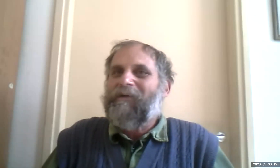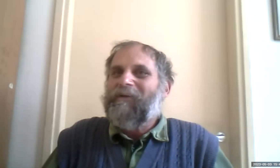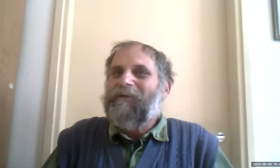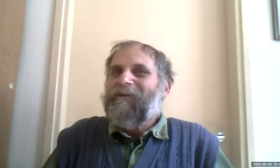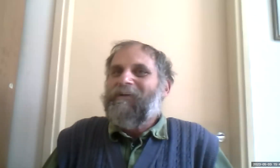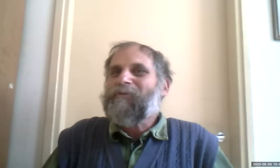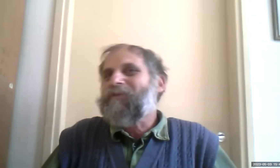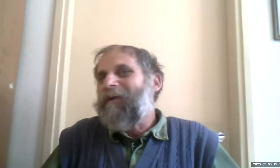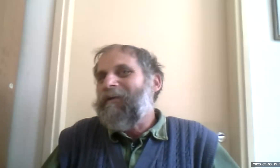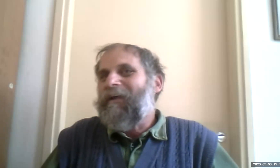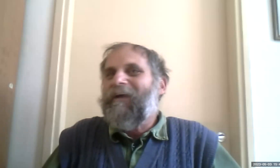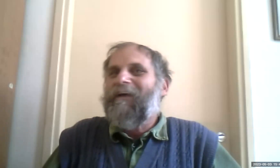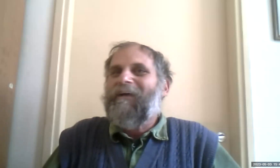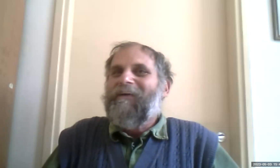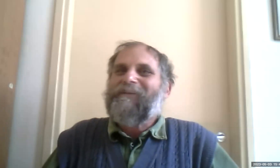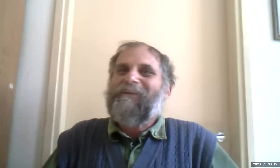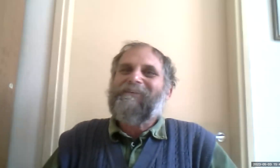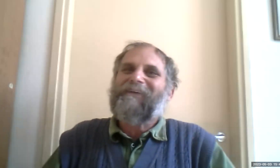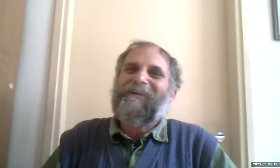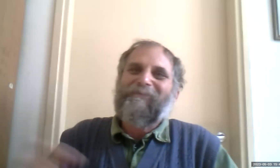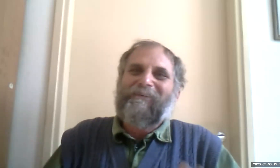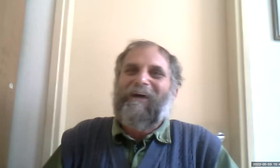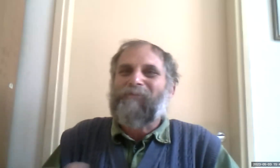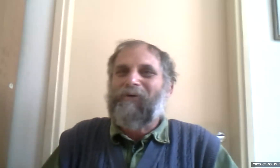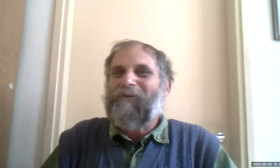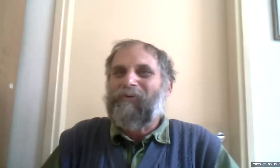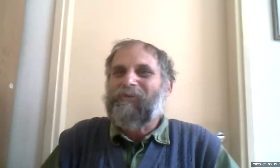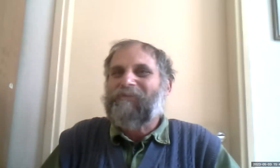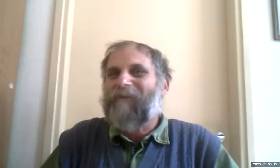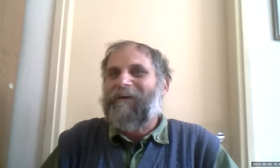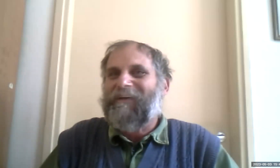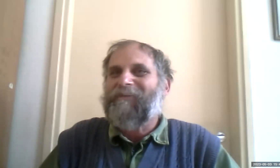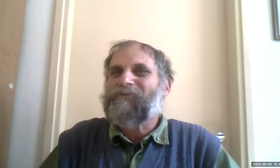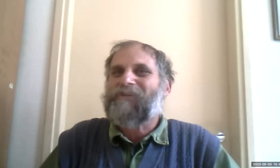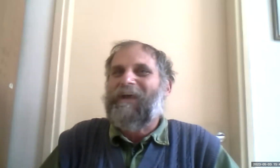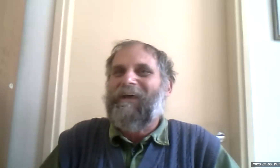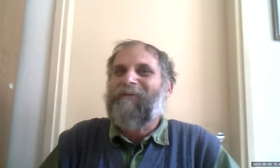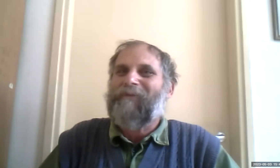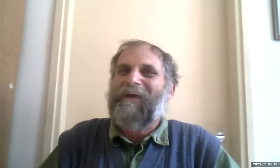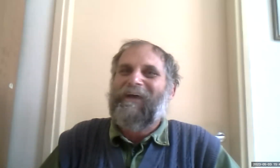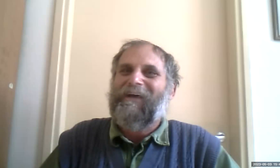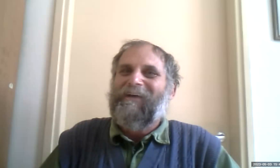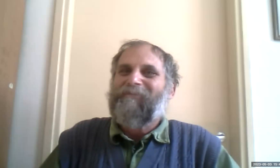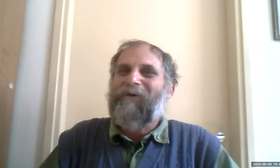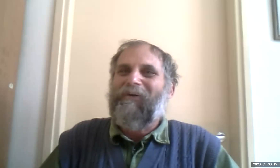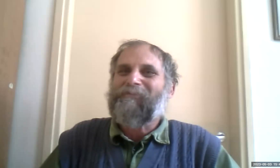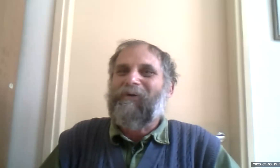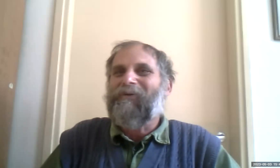למשל מדינת ישראל נמצא המון המון דברים שהם מאוד מאוד